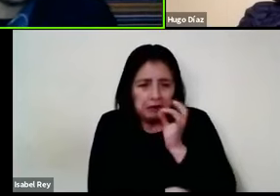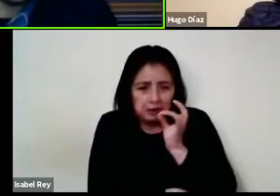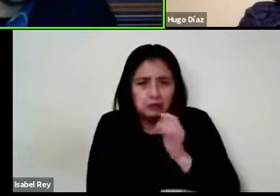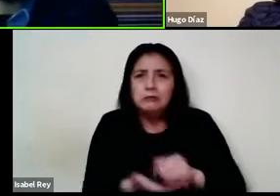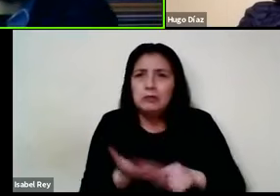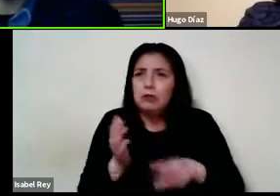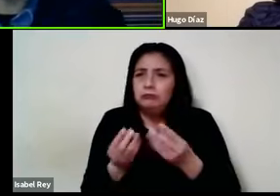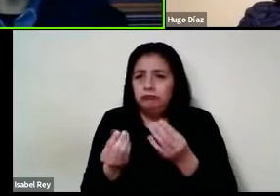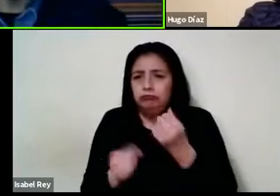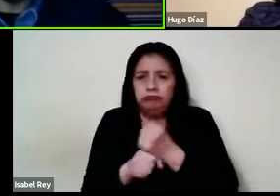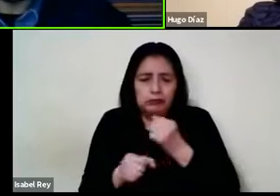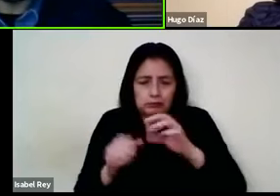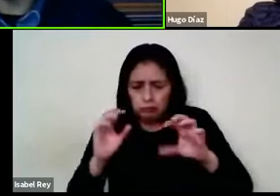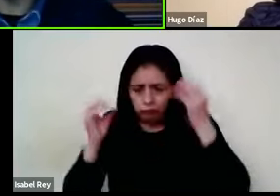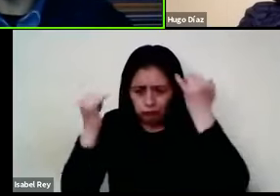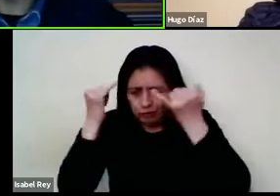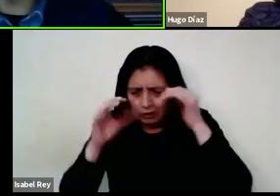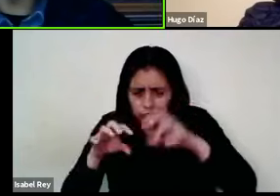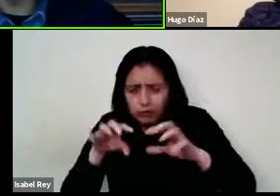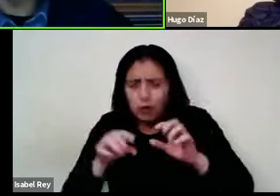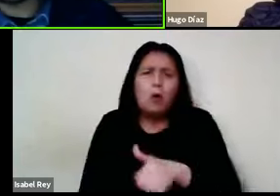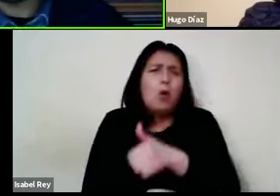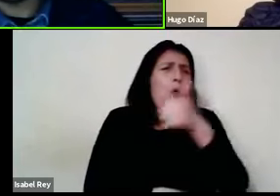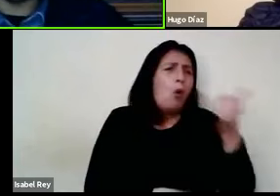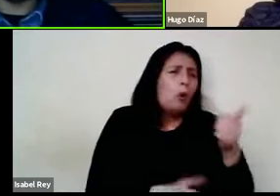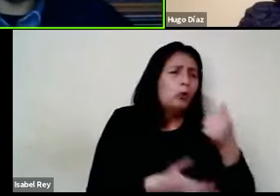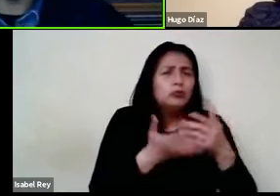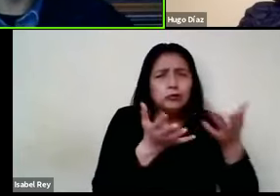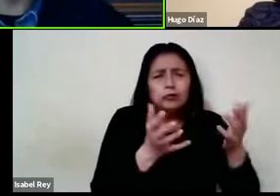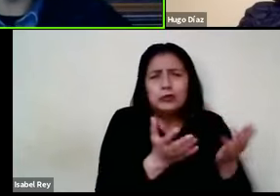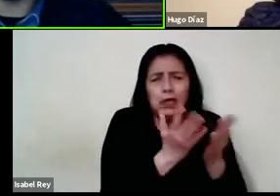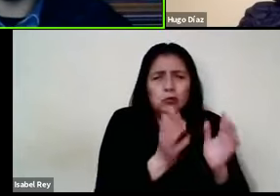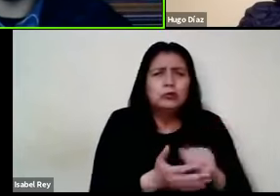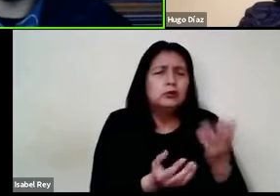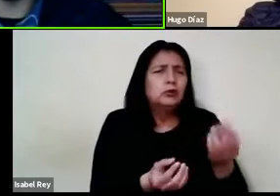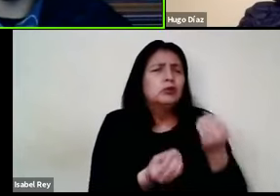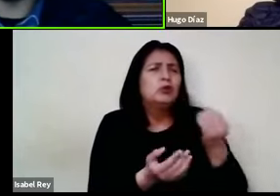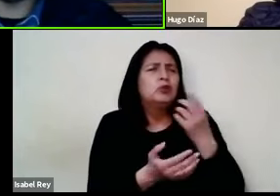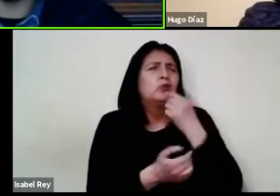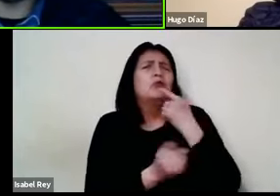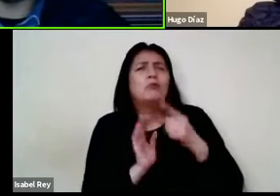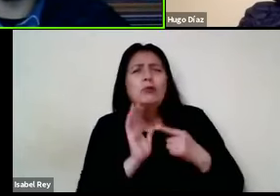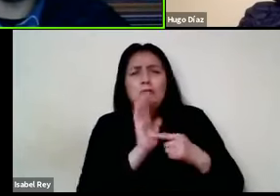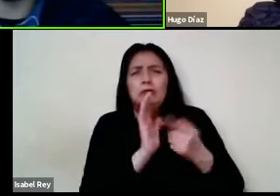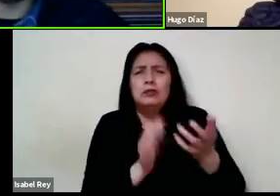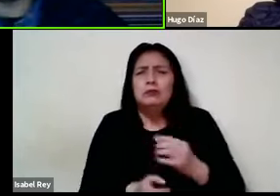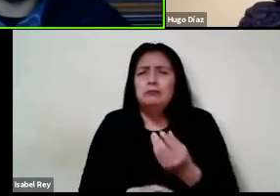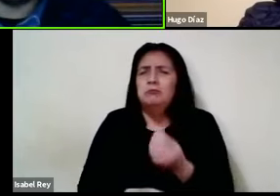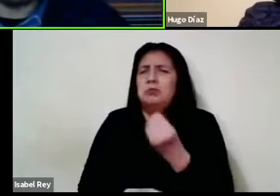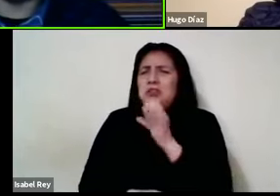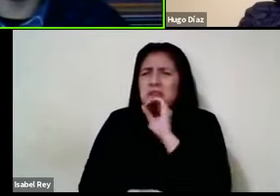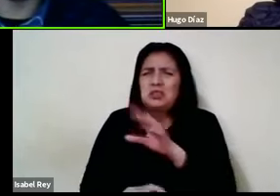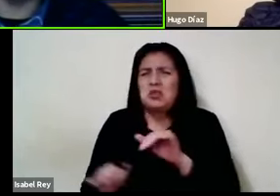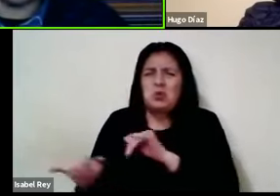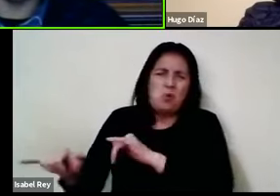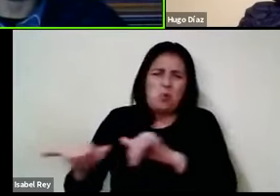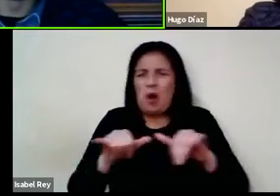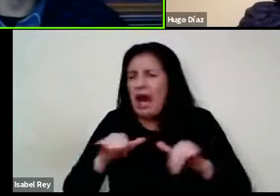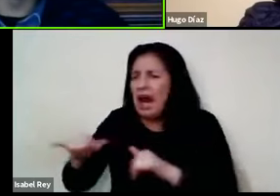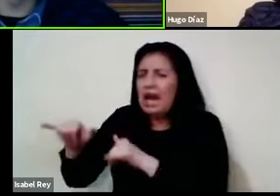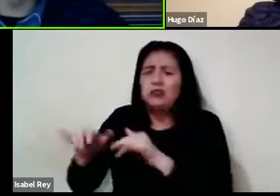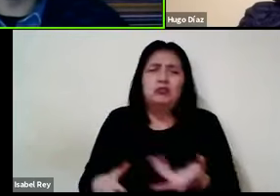más. Otros, de repente, tienen otro aspecto de cómo llegar a la presentación. ¿Por qué le tenemos que decir, todos hagan un mapa